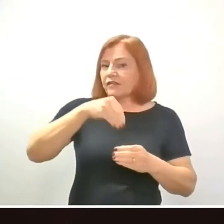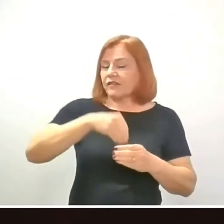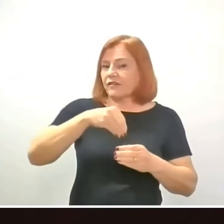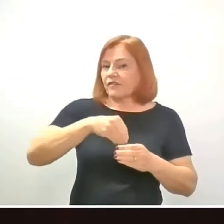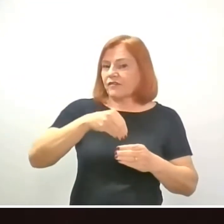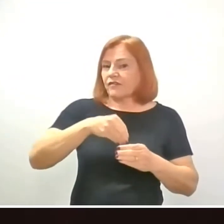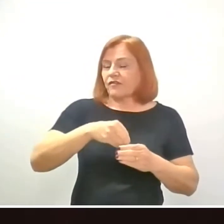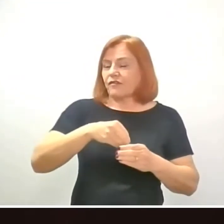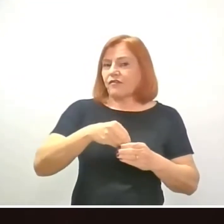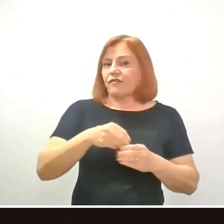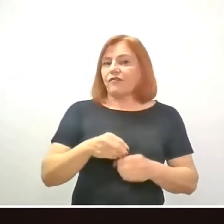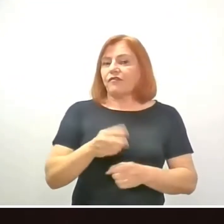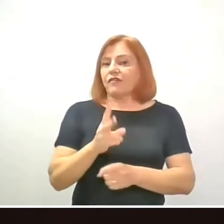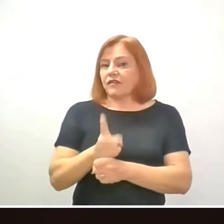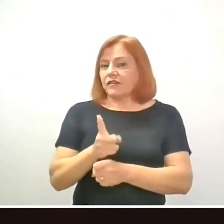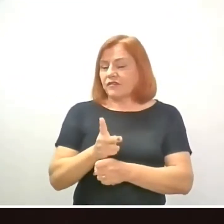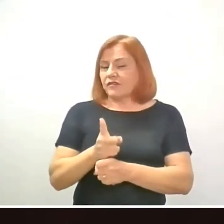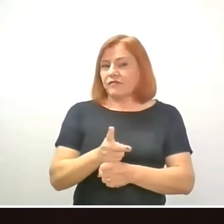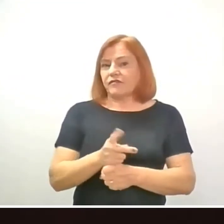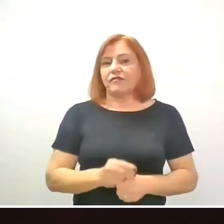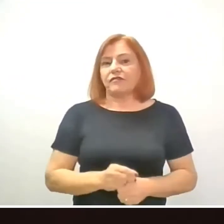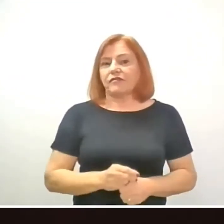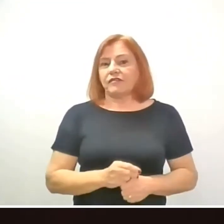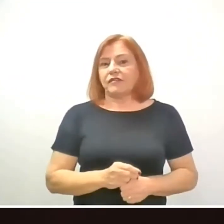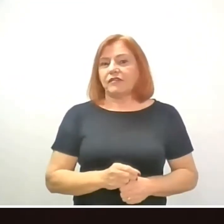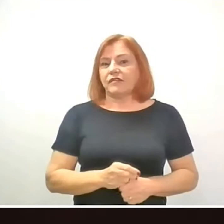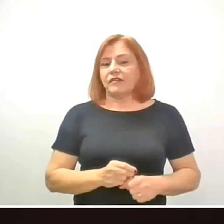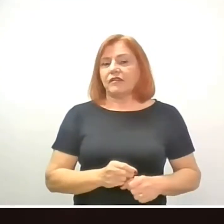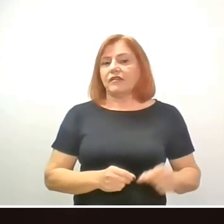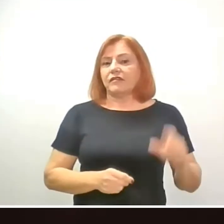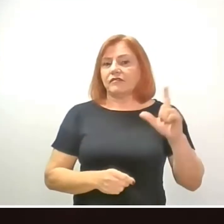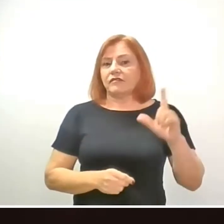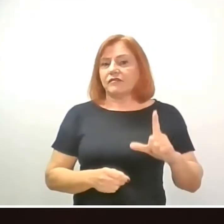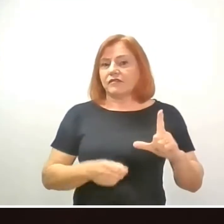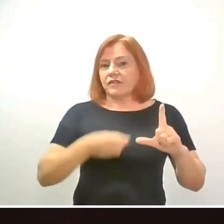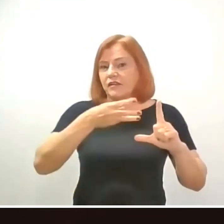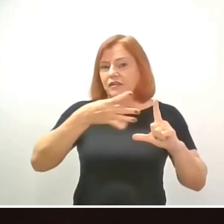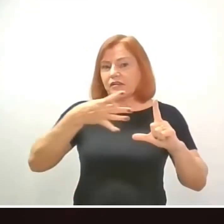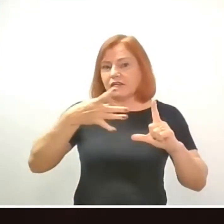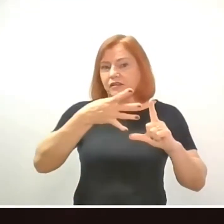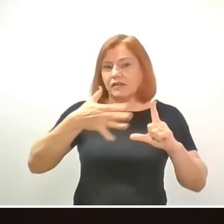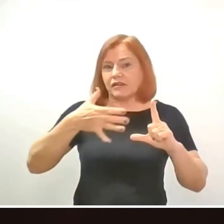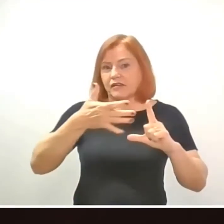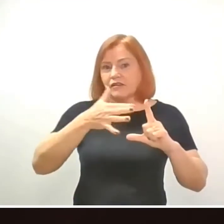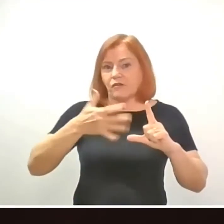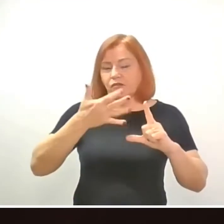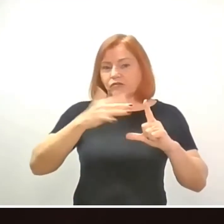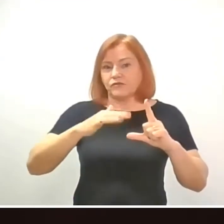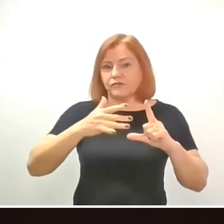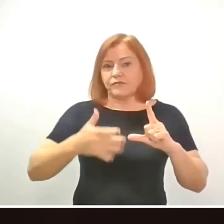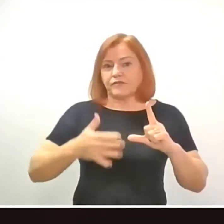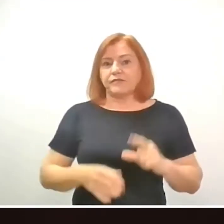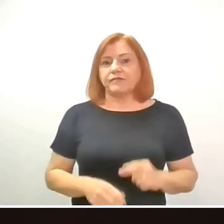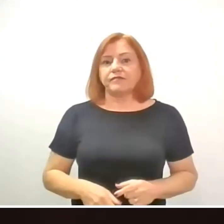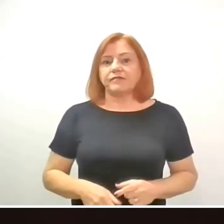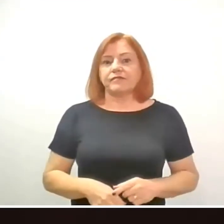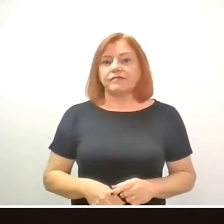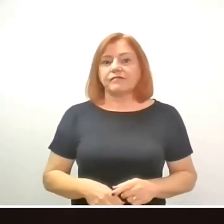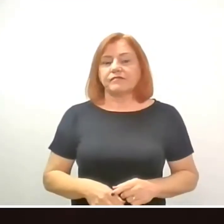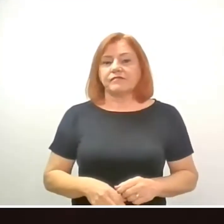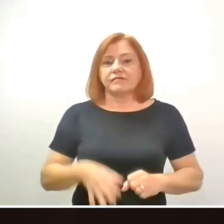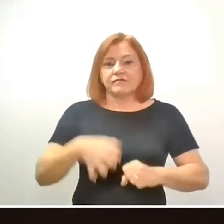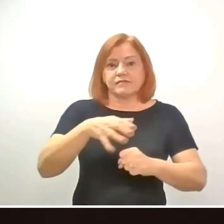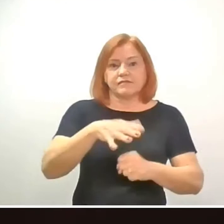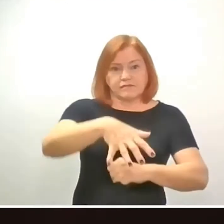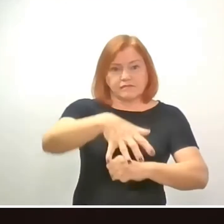vídeo, onde vocês têm aí acesso a QR Code. A estância é minha, a